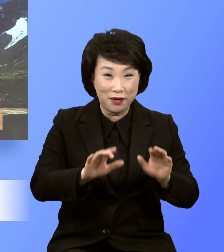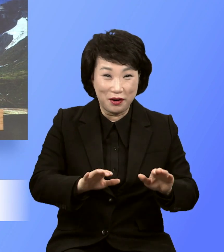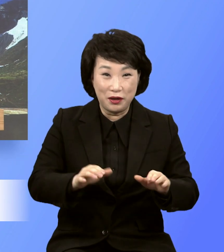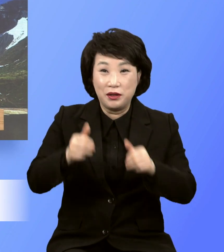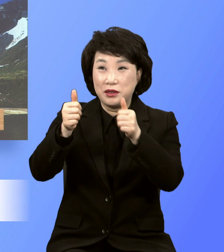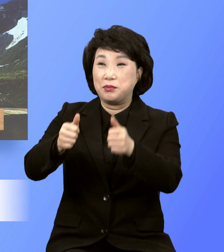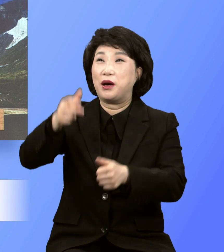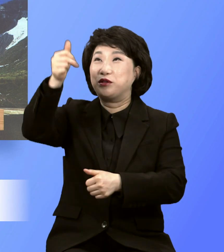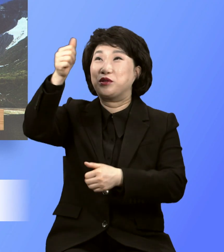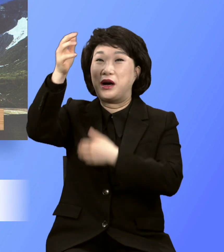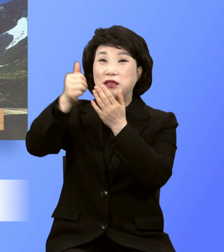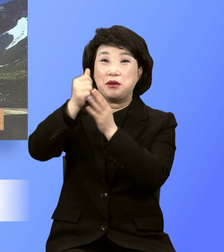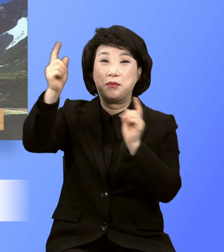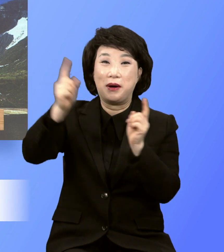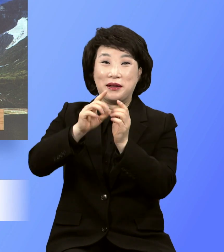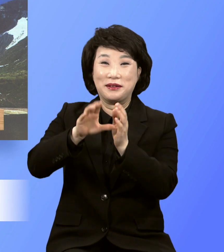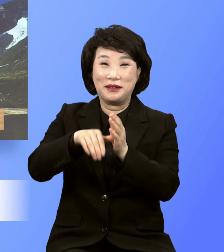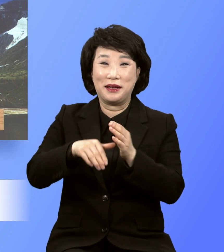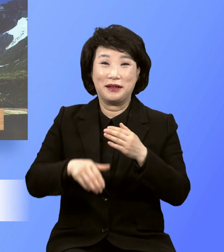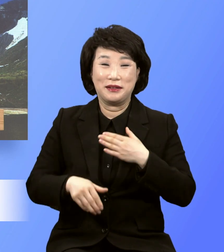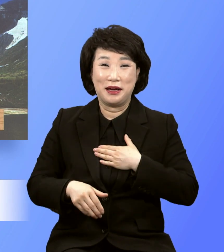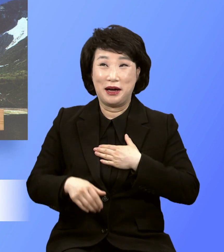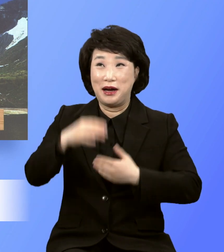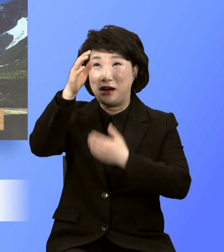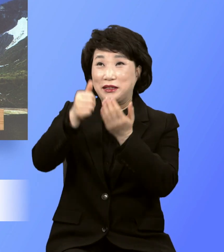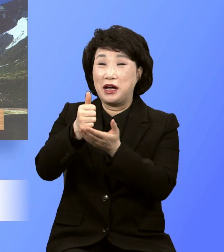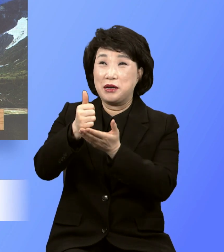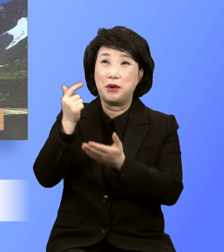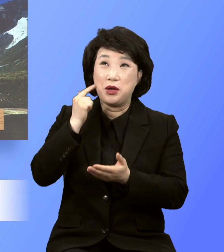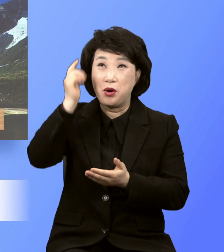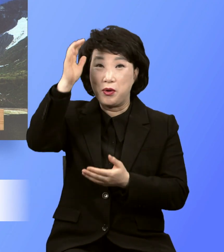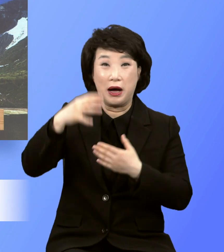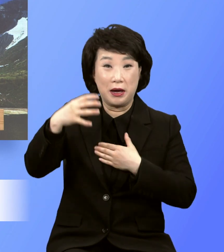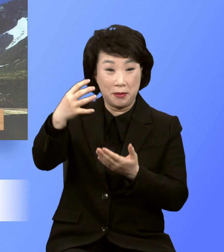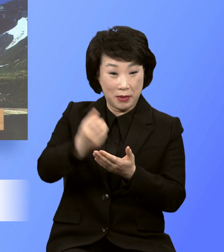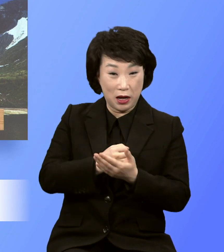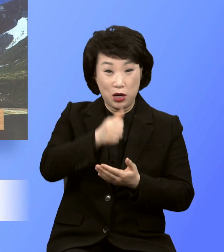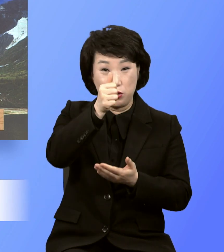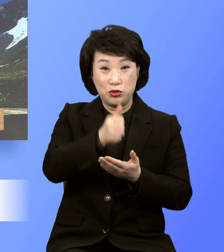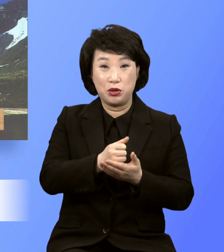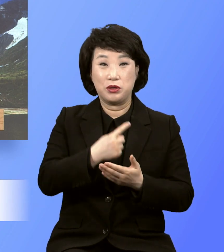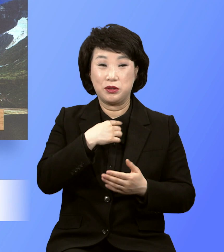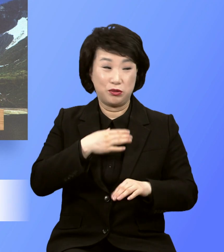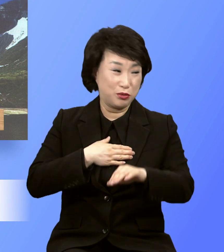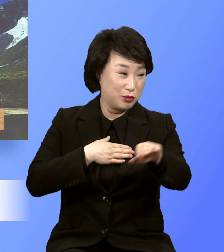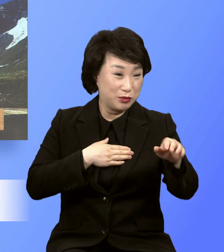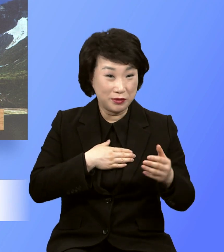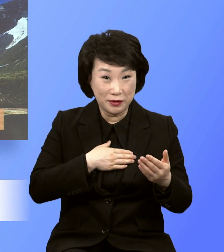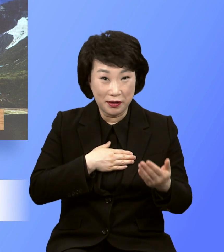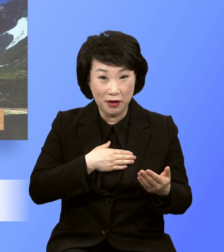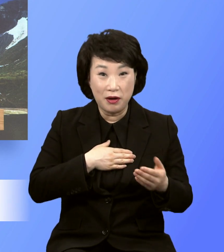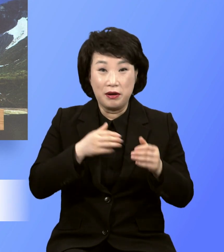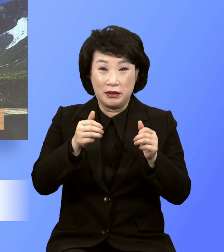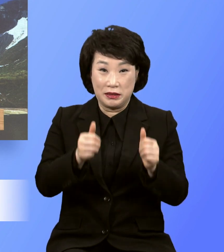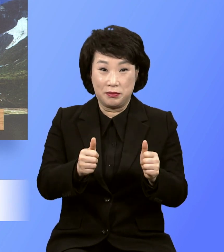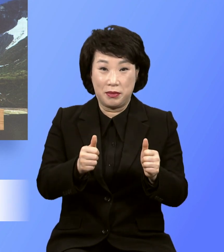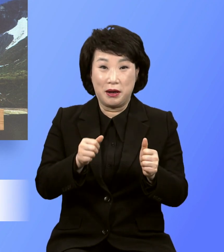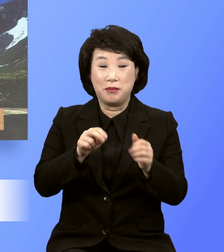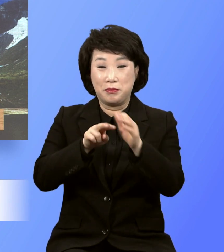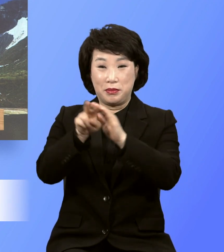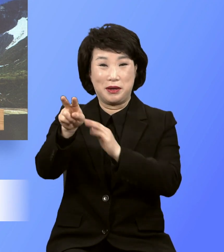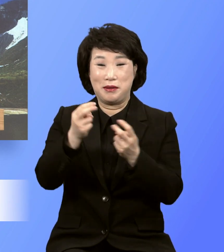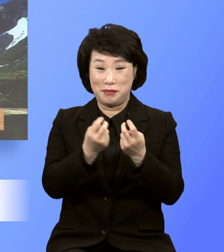하나님 앞에 가서 하나님의 영광을 가로챈 죄로 말미암아 심판을 피할